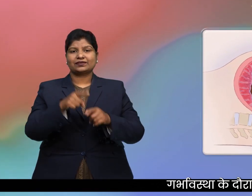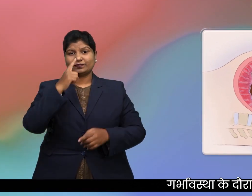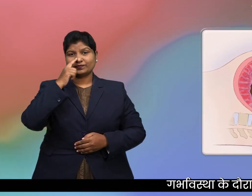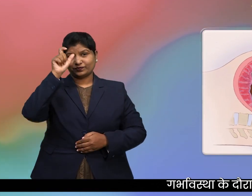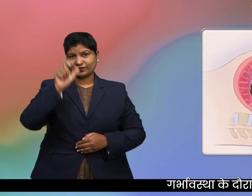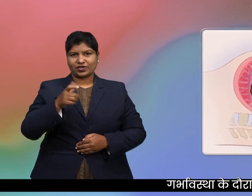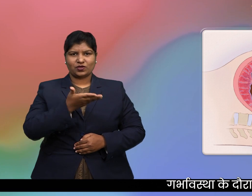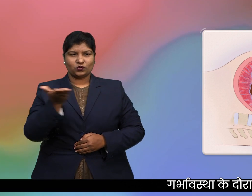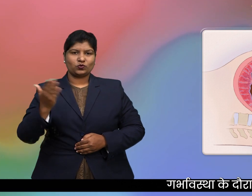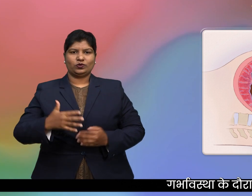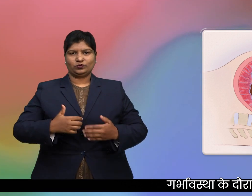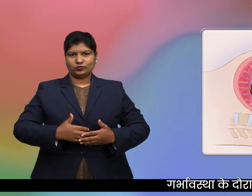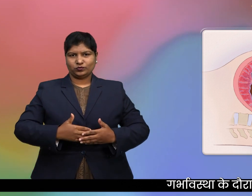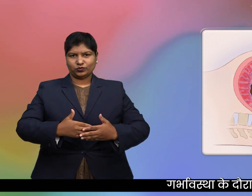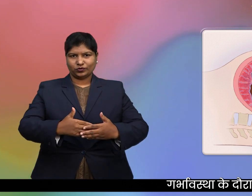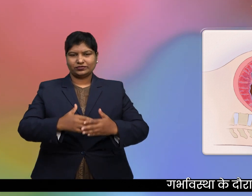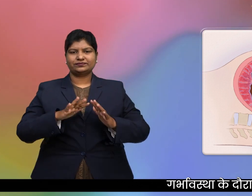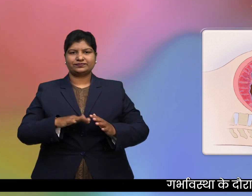गर्भावस्था के दौरान